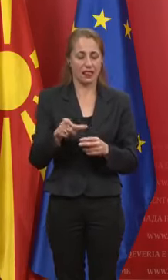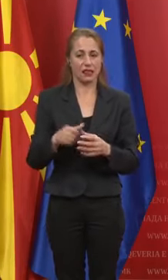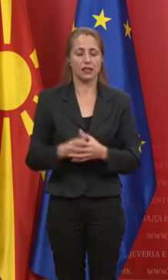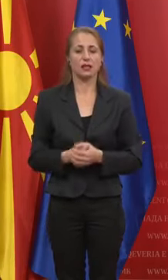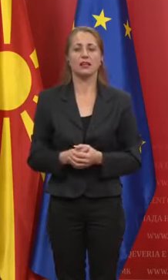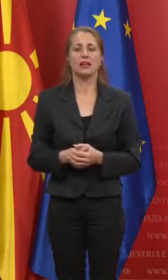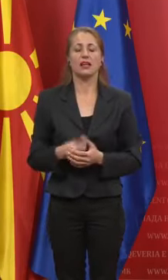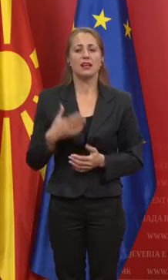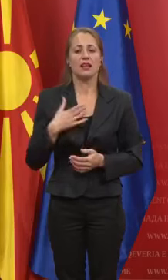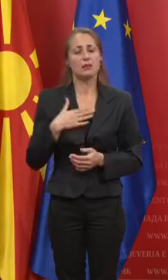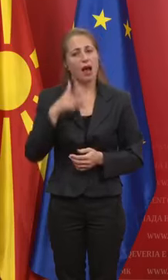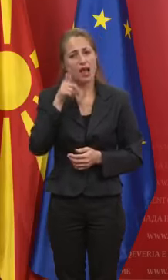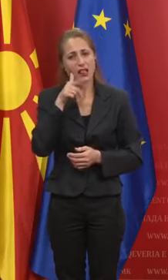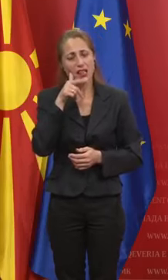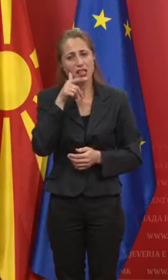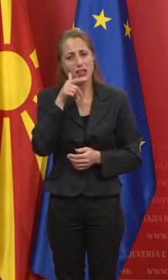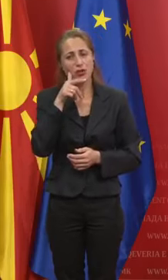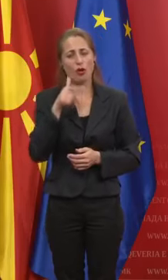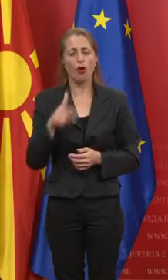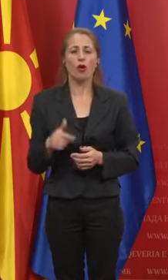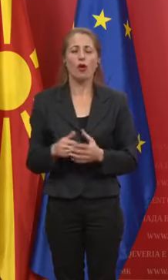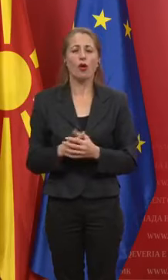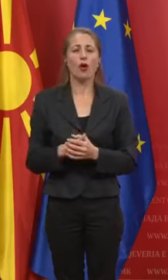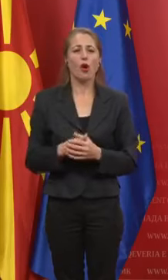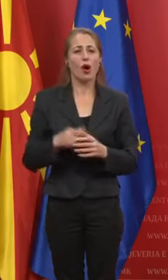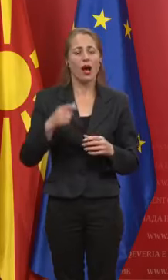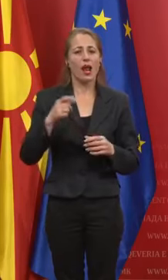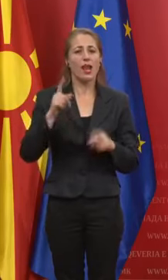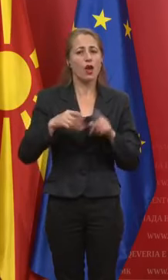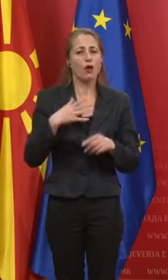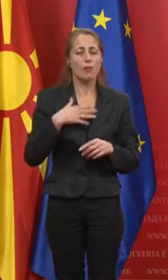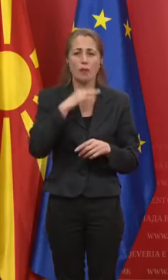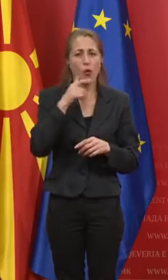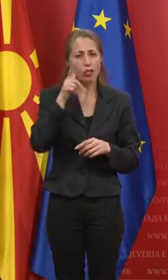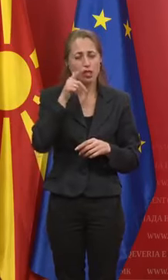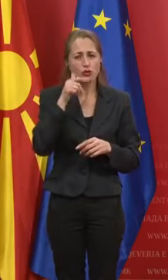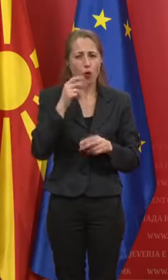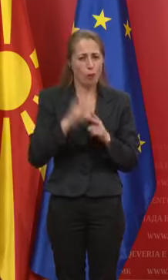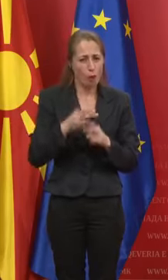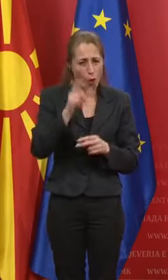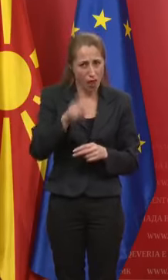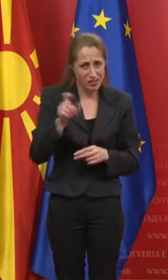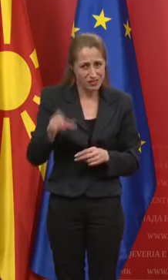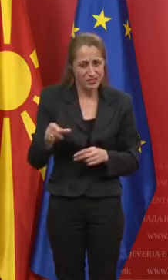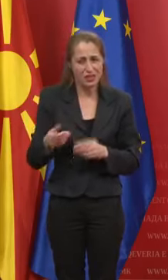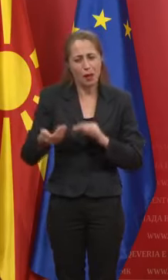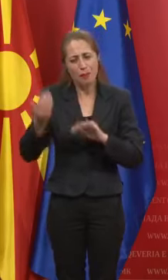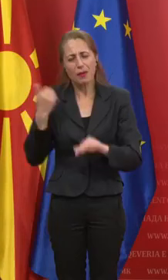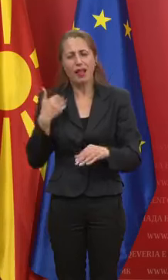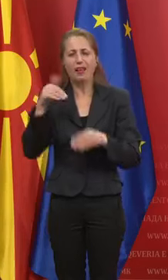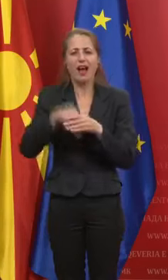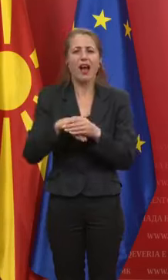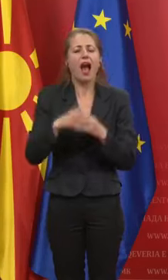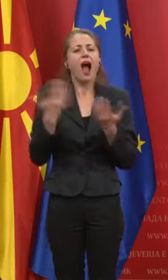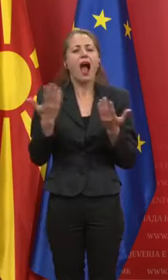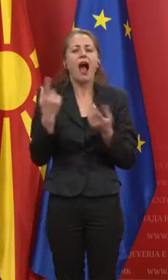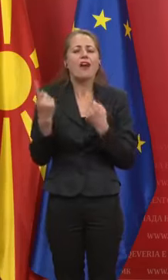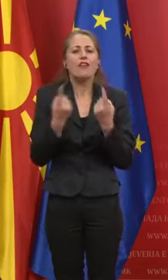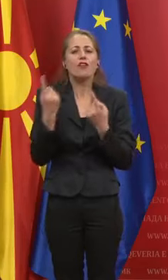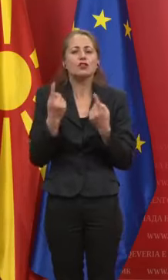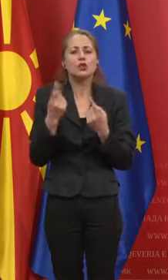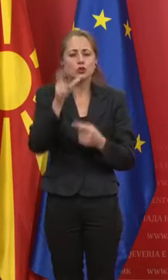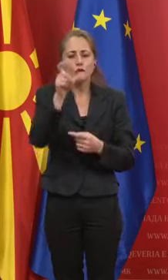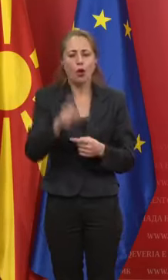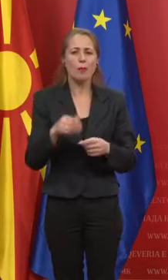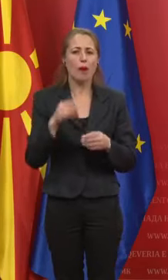комплексни, тешки форми на болеста. Форми кои што никако не можевме да